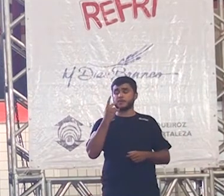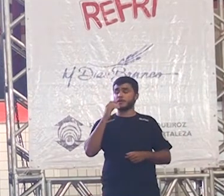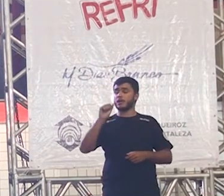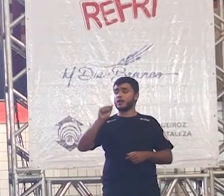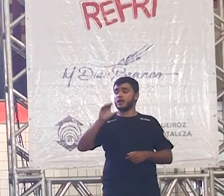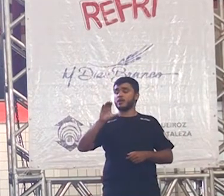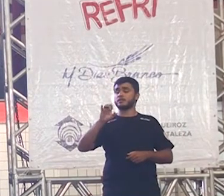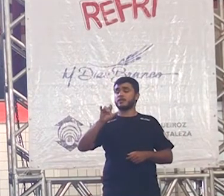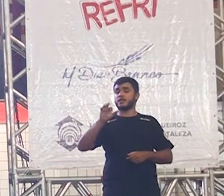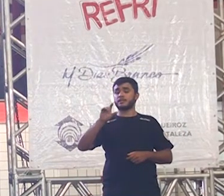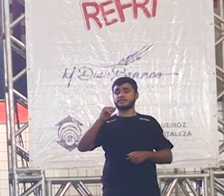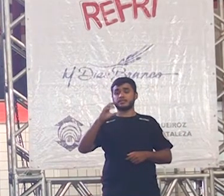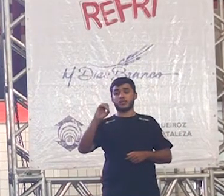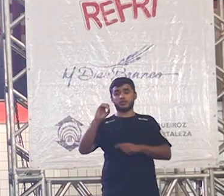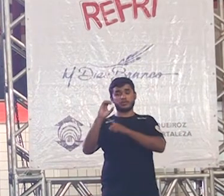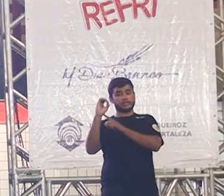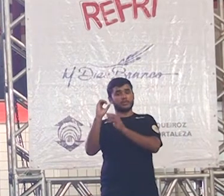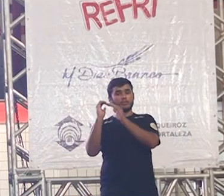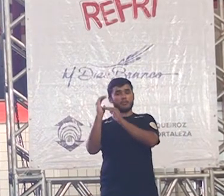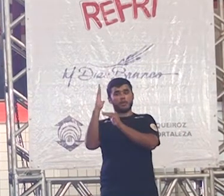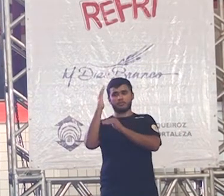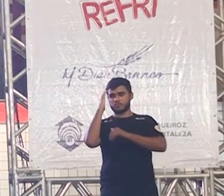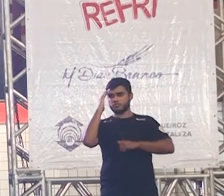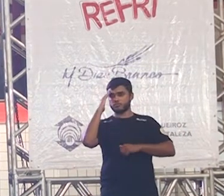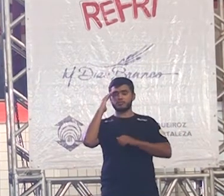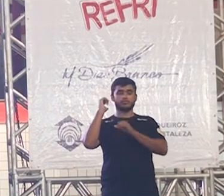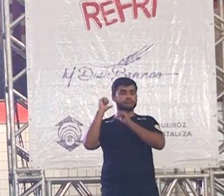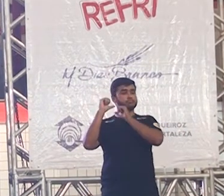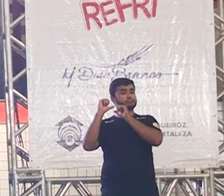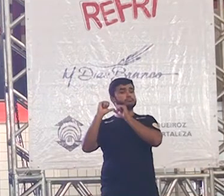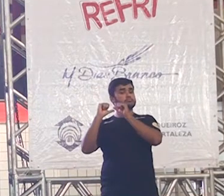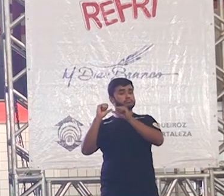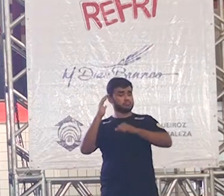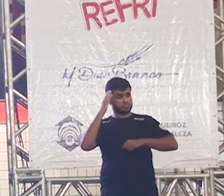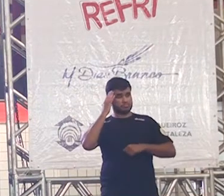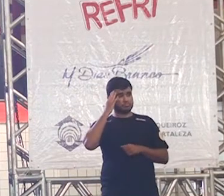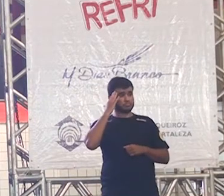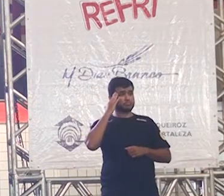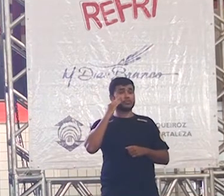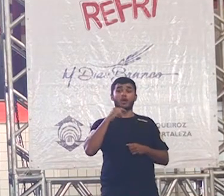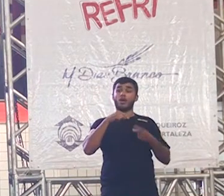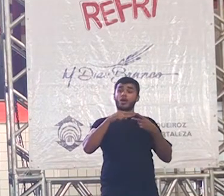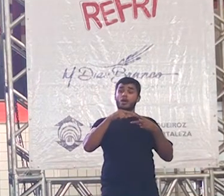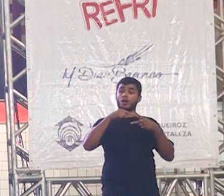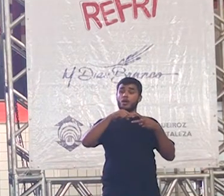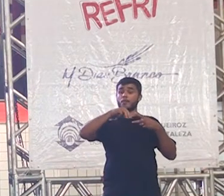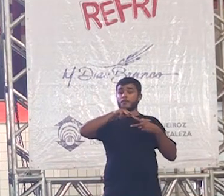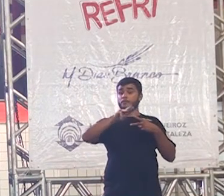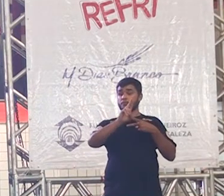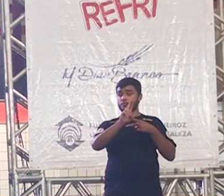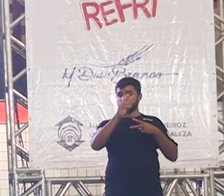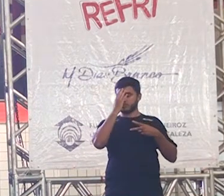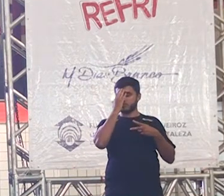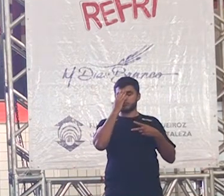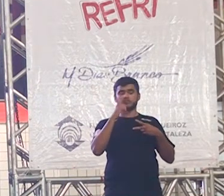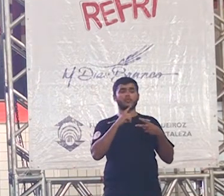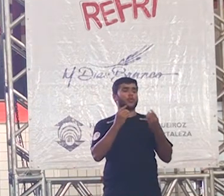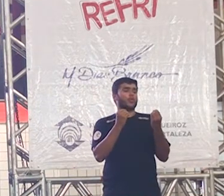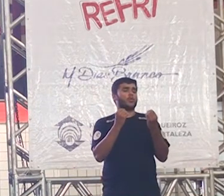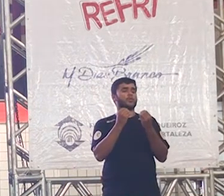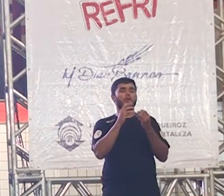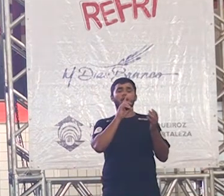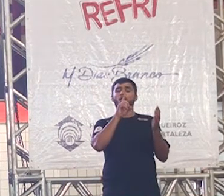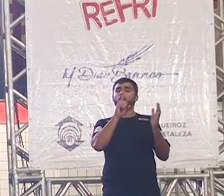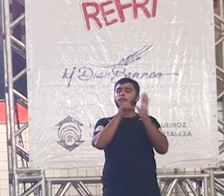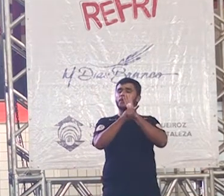aceleração tangencial diferente de zero. No movimento uniforme, a base para a gente começar a resolver as questões de movimento